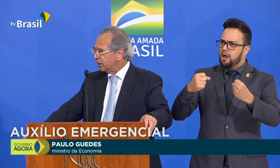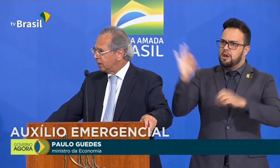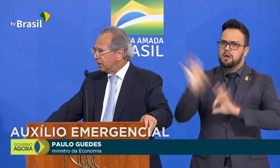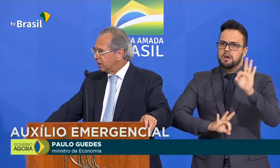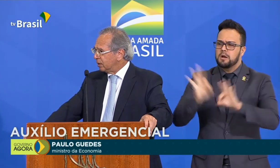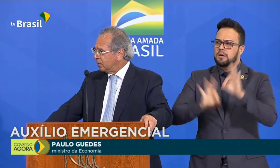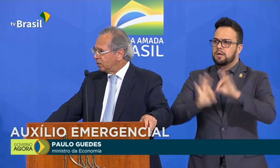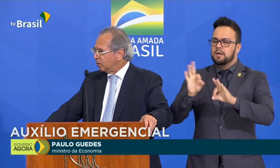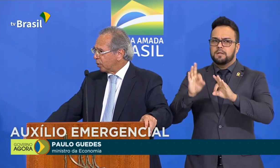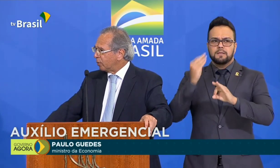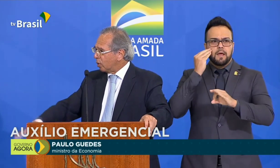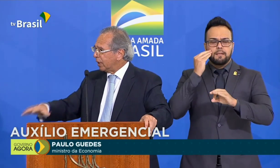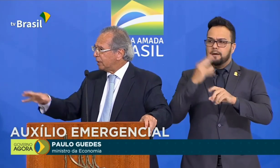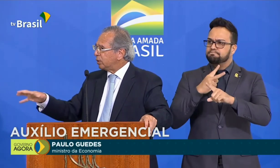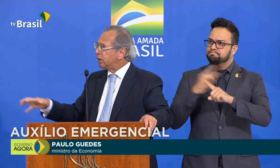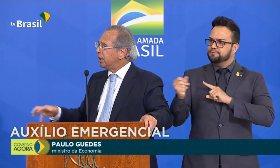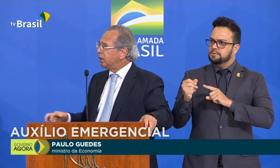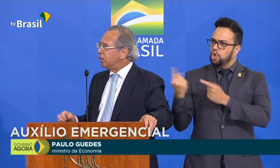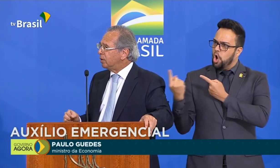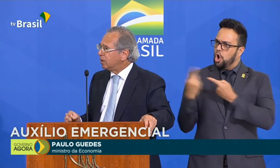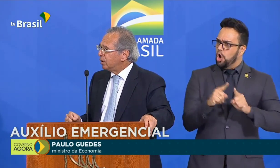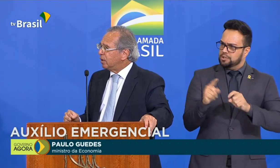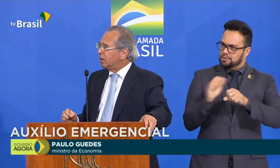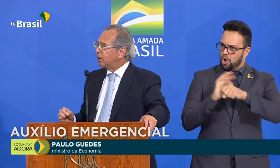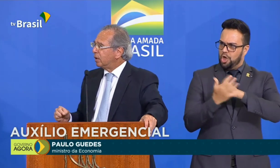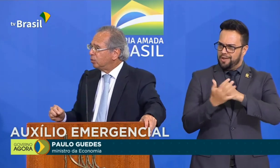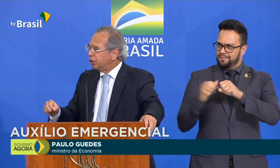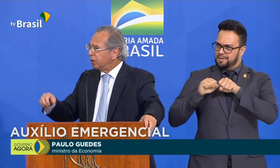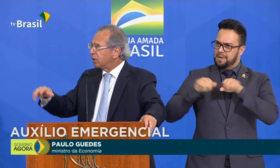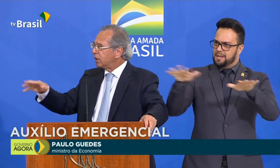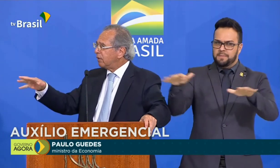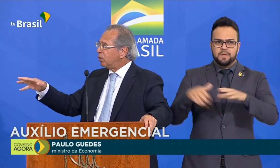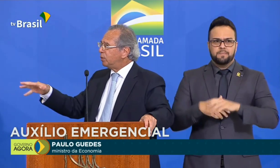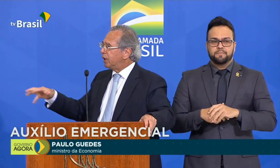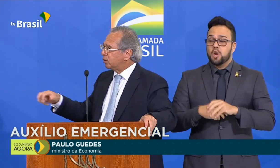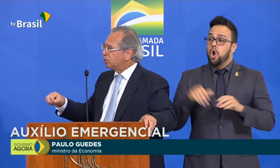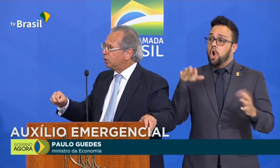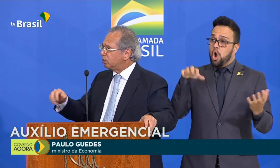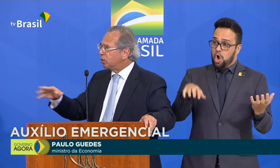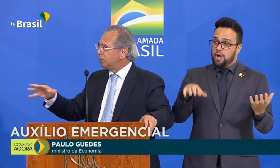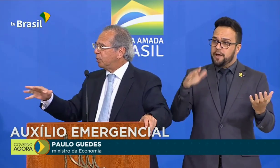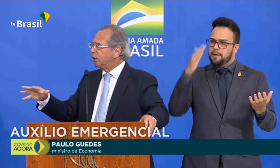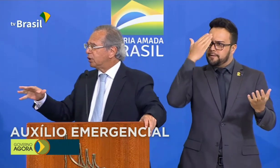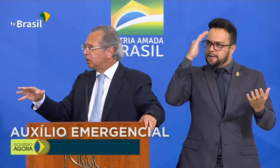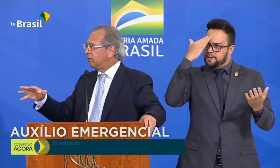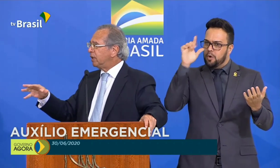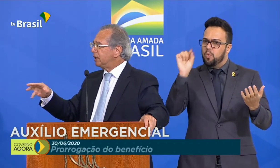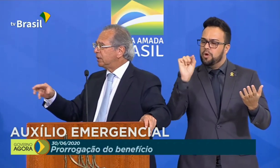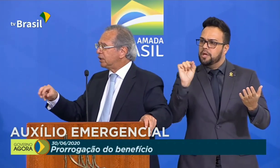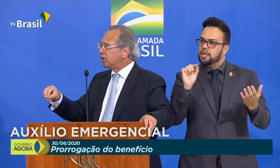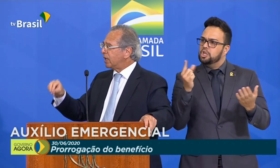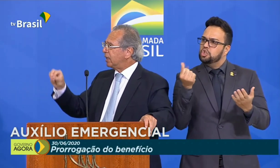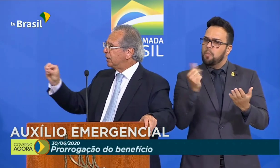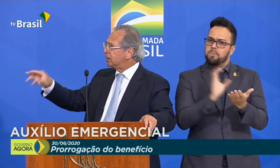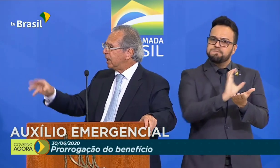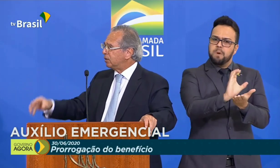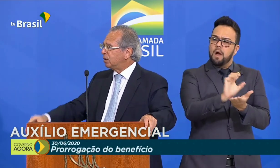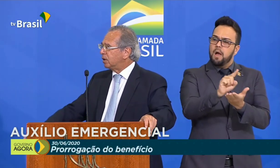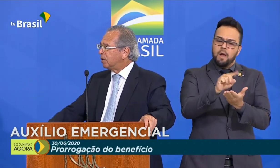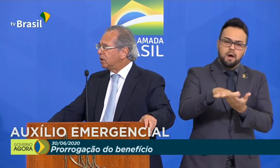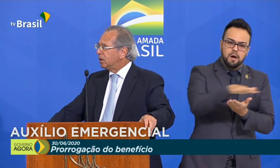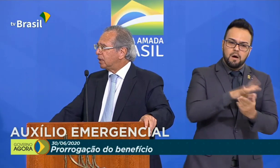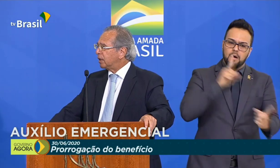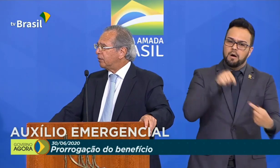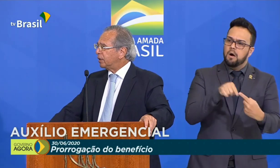combate. O próprio Congresso entendeu que um dinheiro que estava objeto de uma disputa política deveria ser já